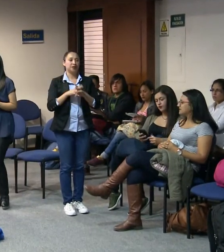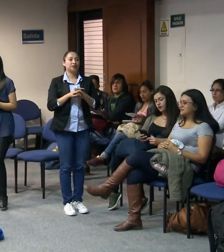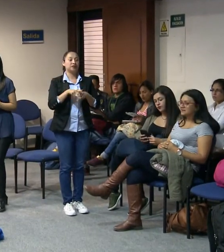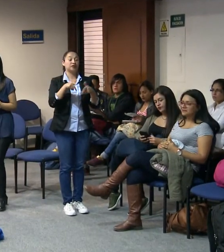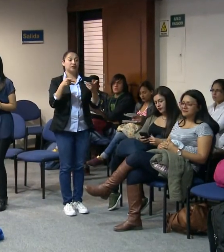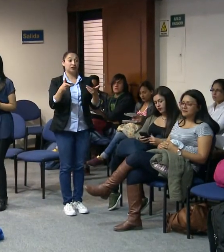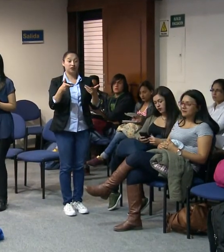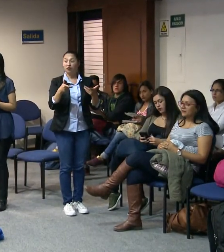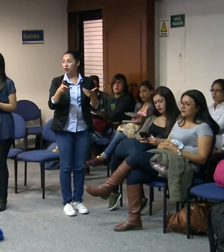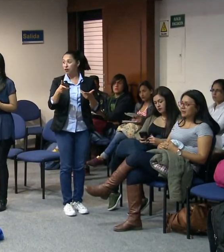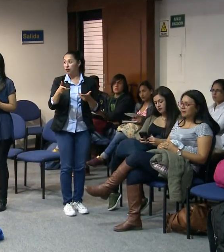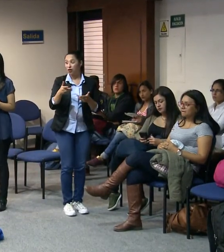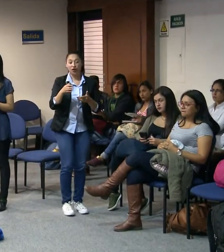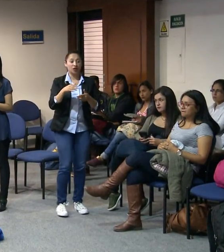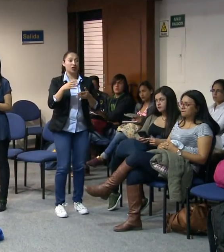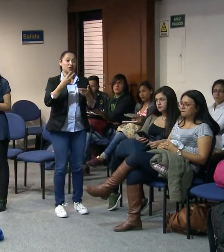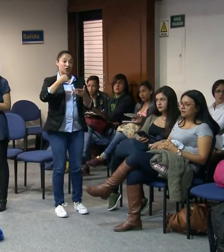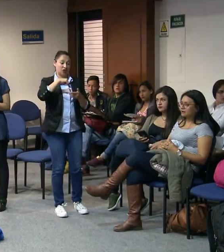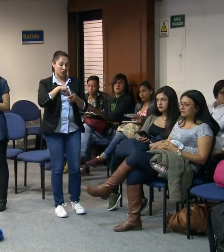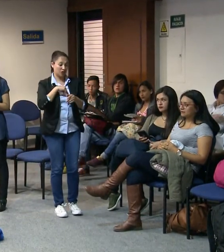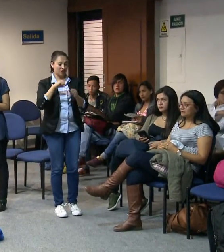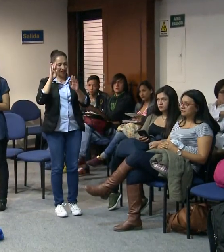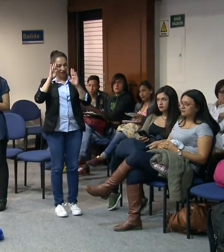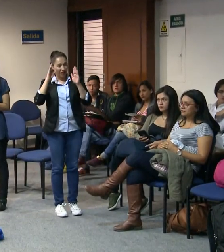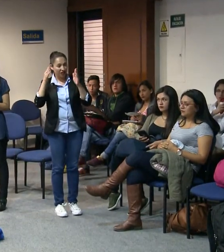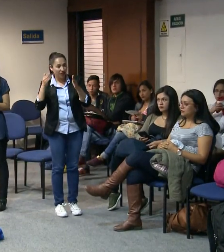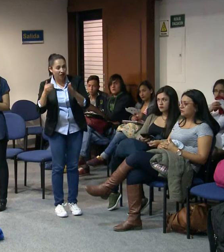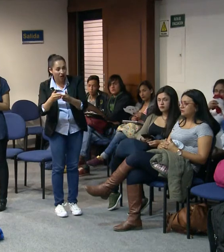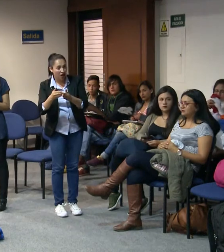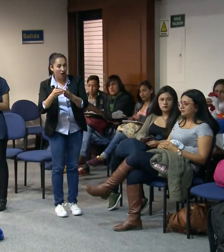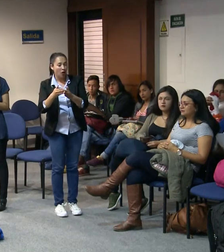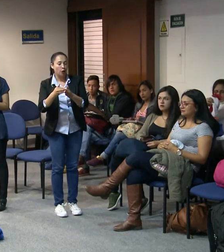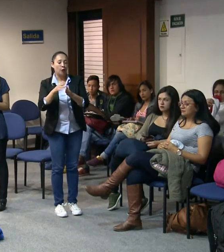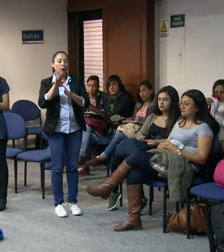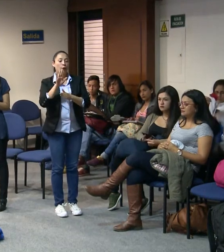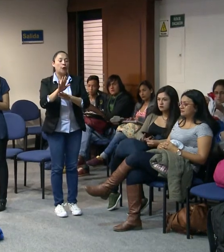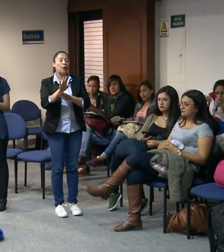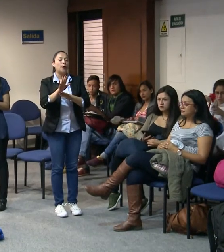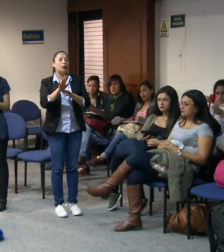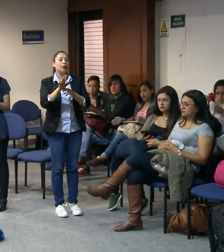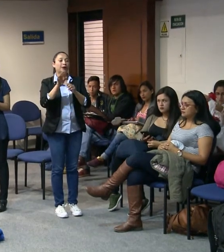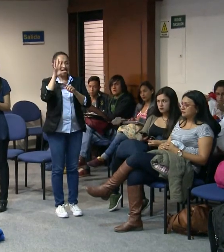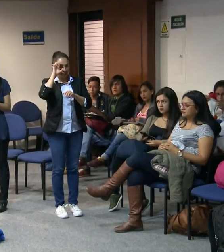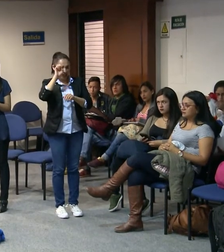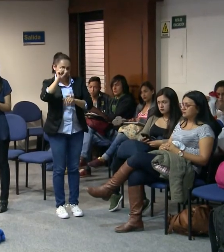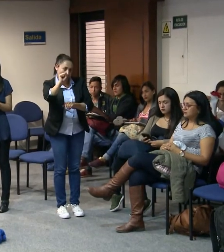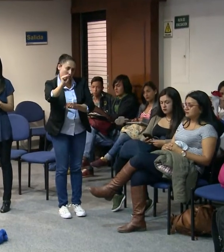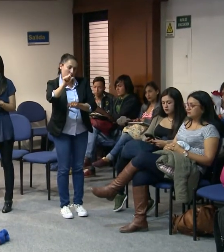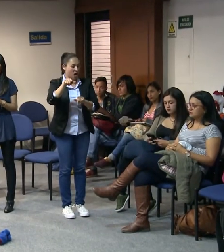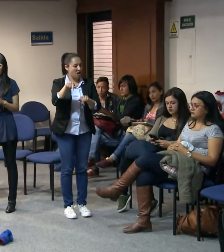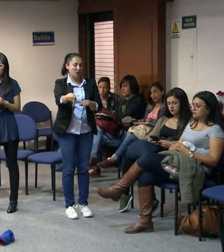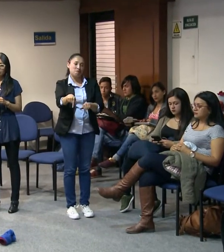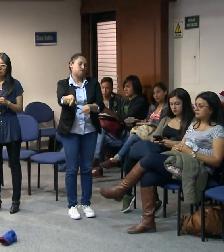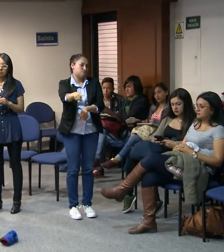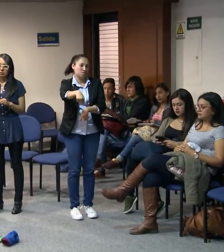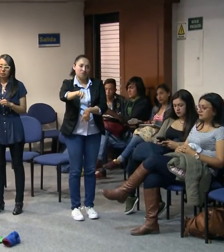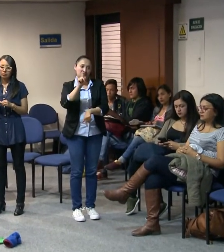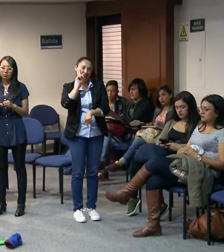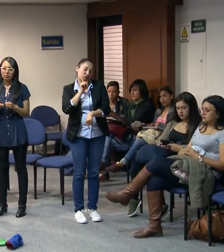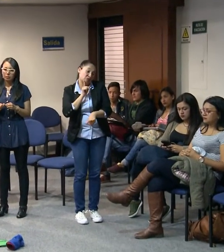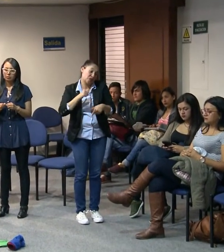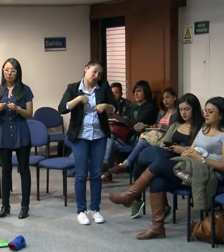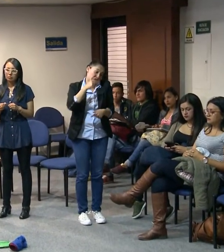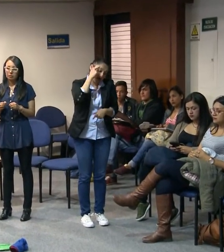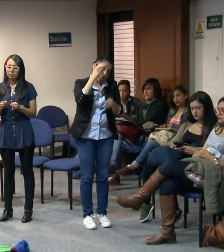Bueno, aunque pues la población que nosotros trabajamos no había ningún niño sordo, pues pienso yo que la forma de abordar a los niños